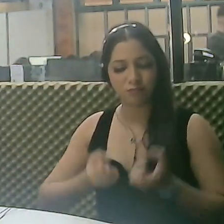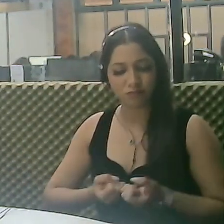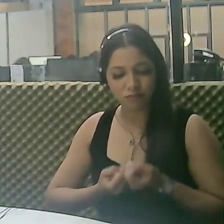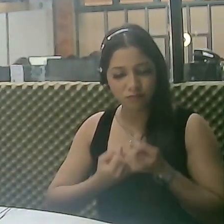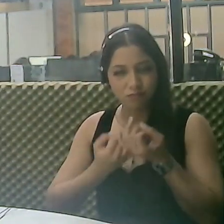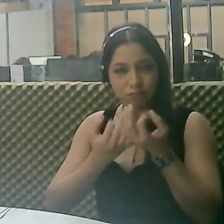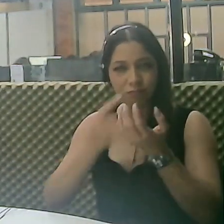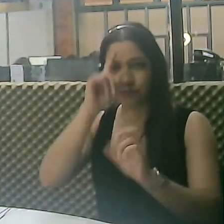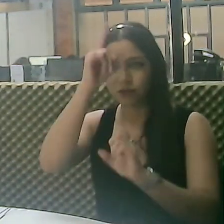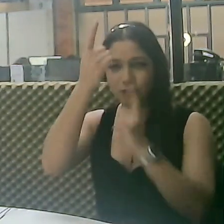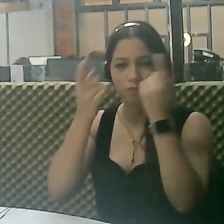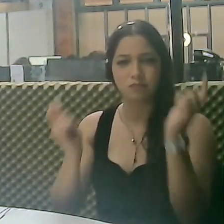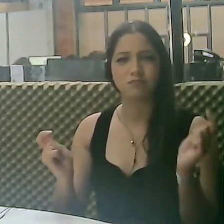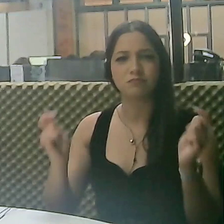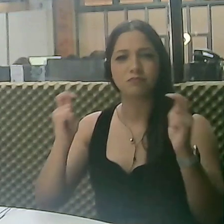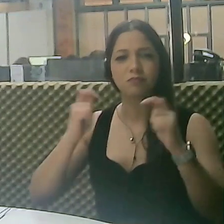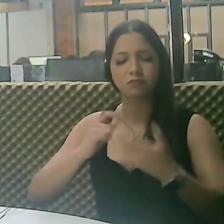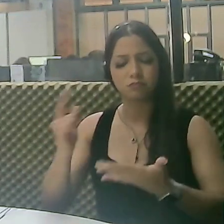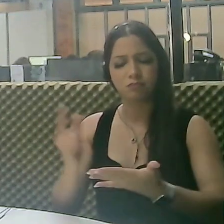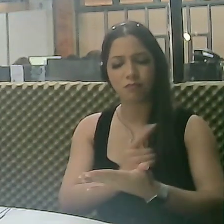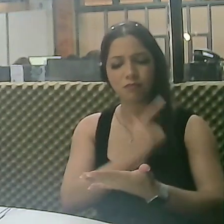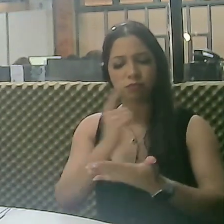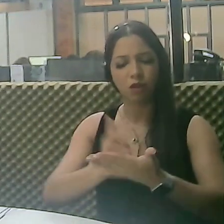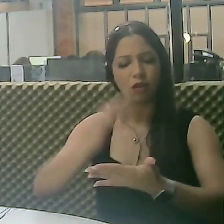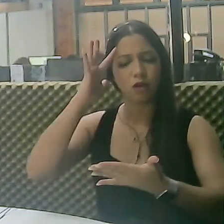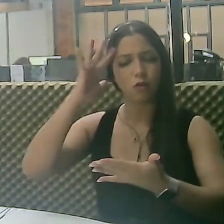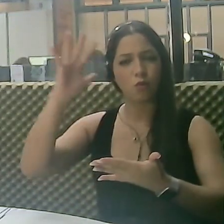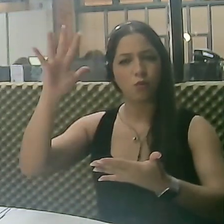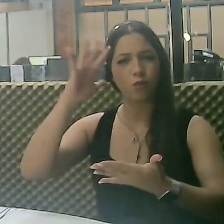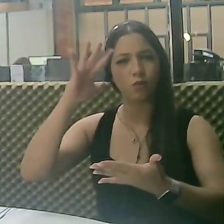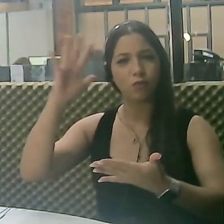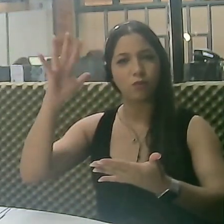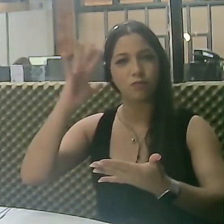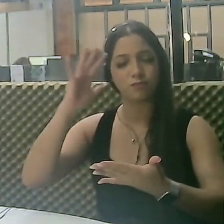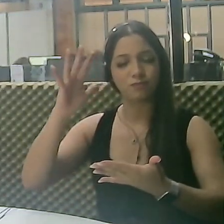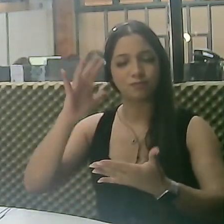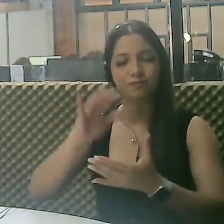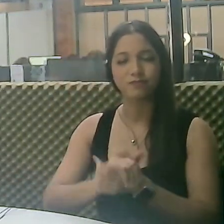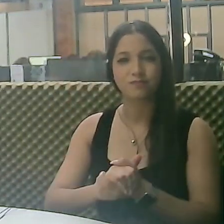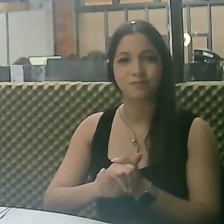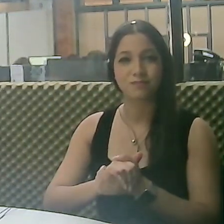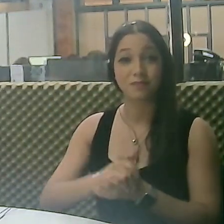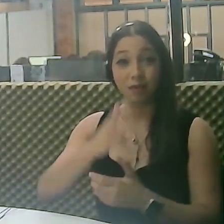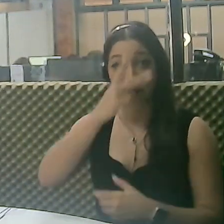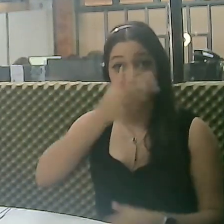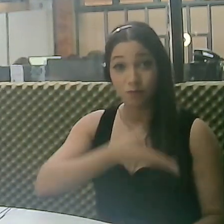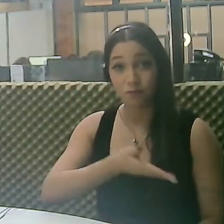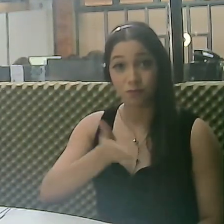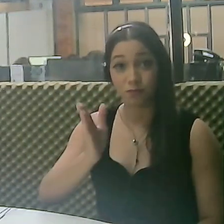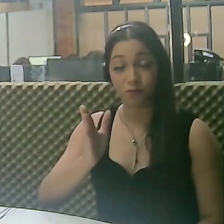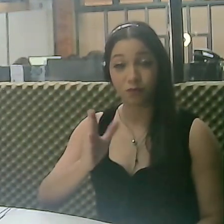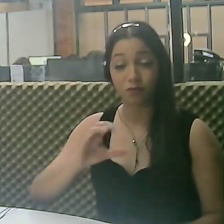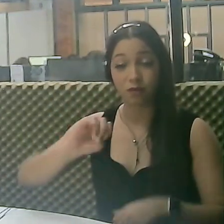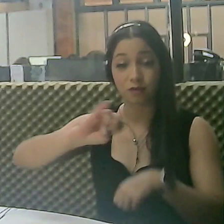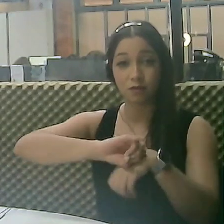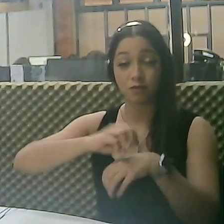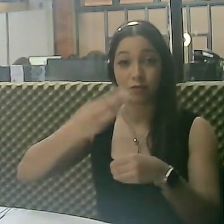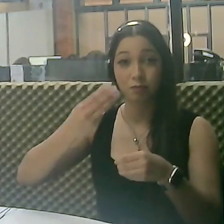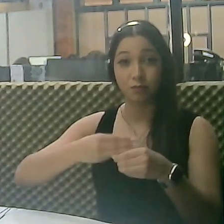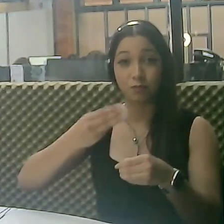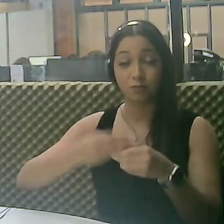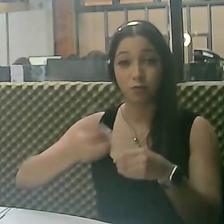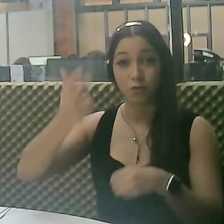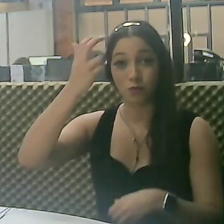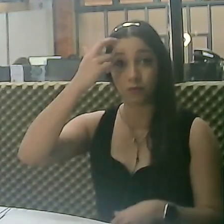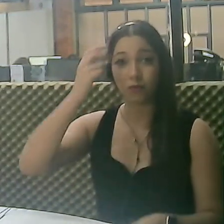criação, possibilidade de viagens através do mundo da leitura. Quem passou pela área externa do Centro Municipal de